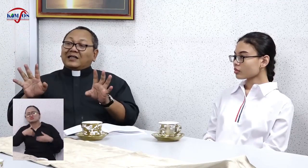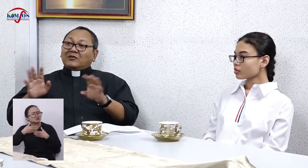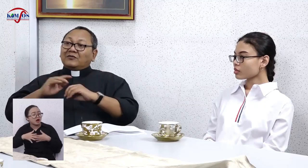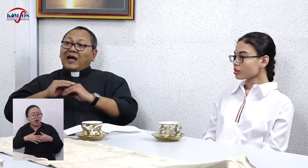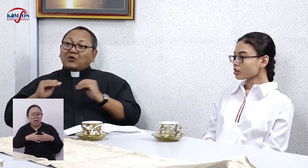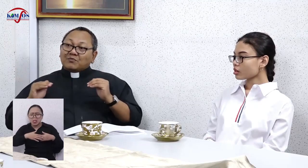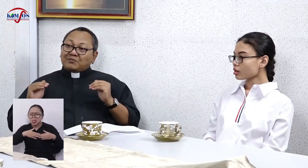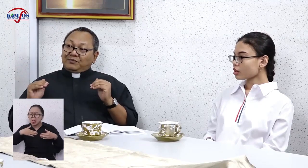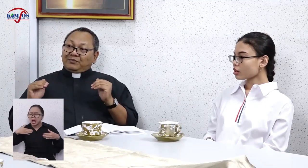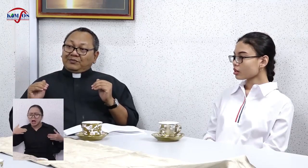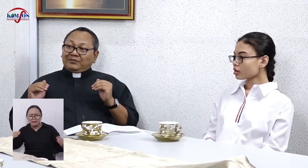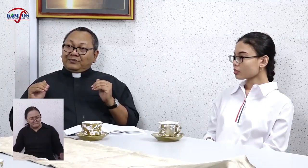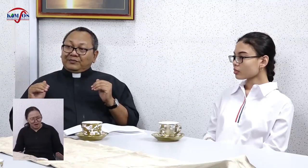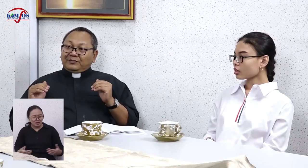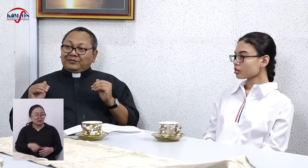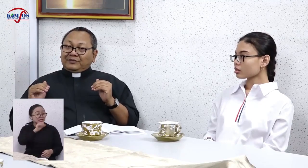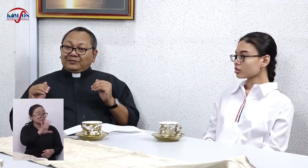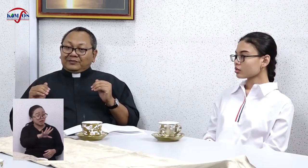Kalimantan 5 tahun vakum